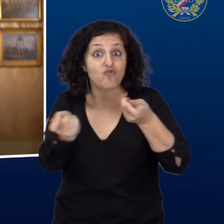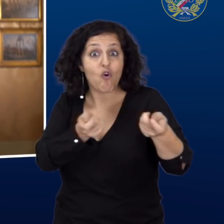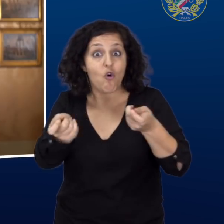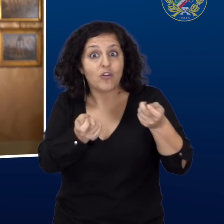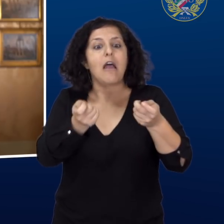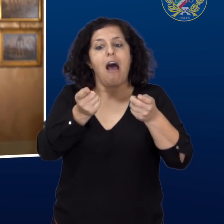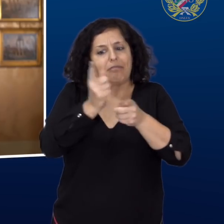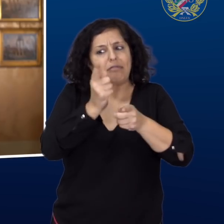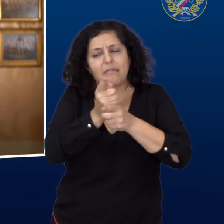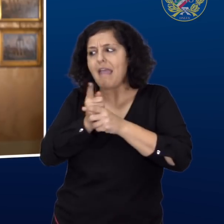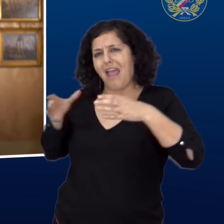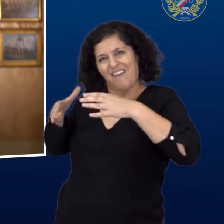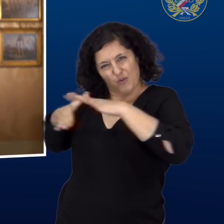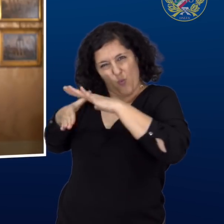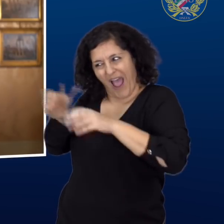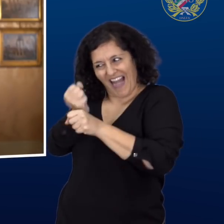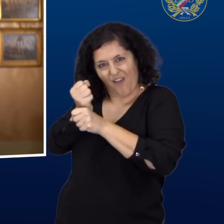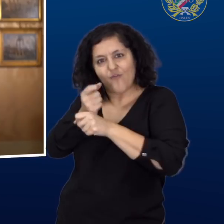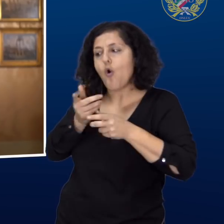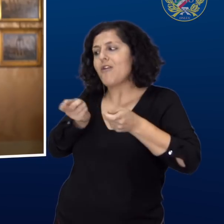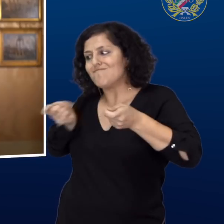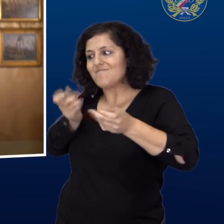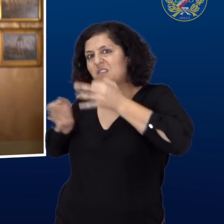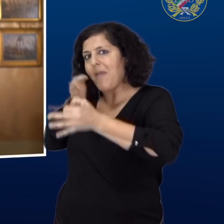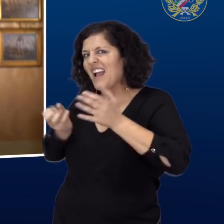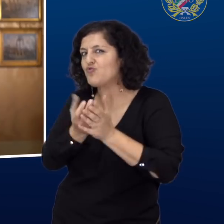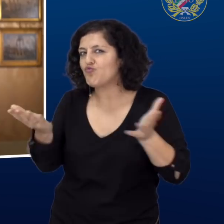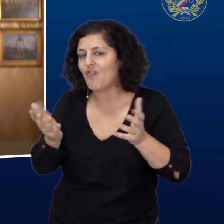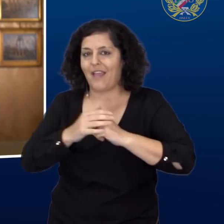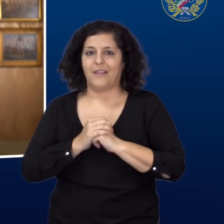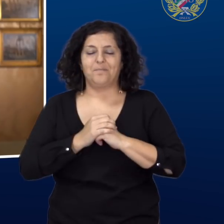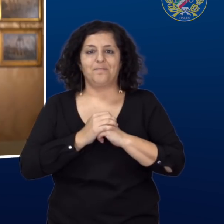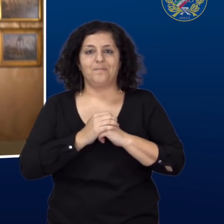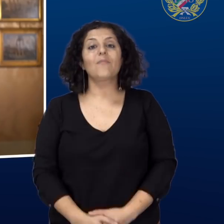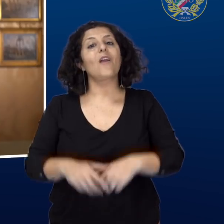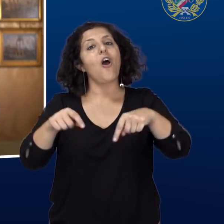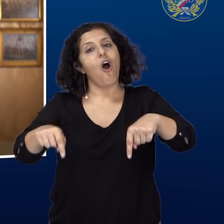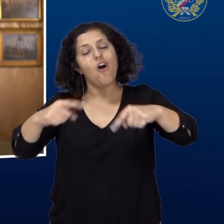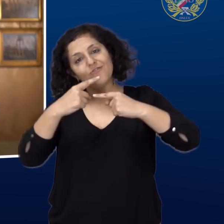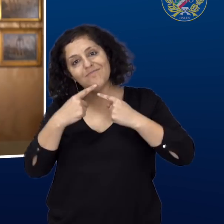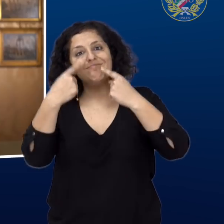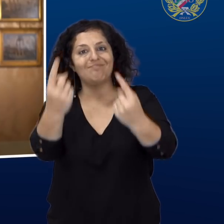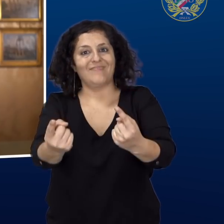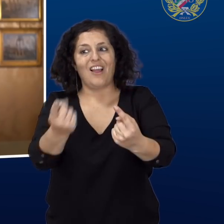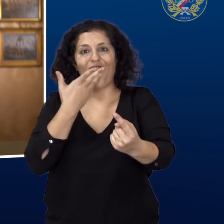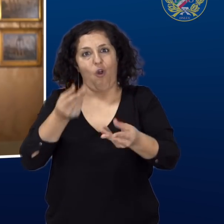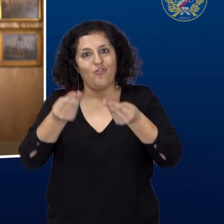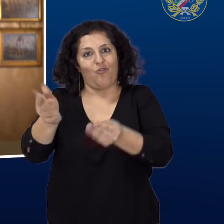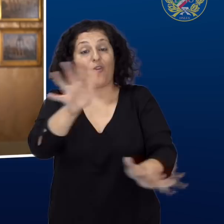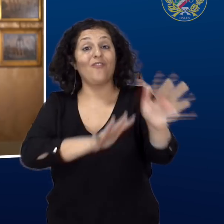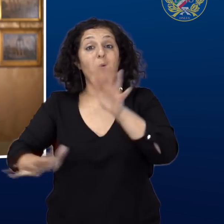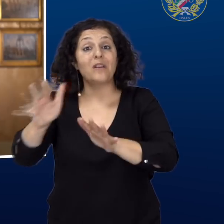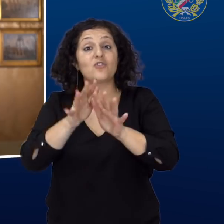al dovere di mantenere la rotta, di indicarla all'equipaggio. Oggi torno a parlarvi, per informarvi che sono in